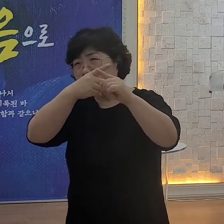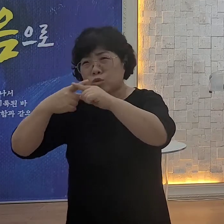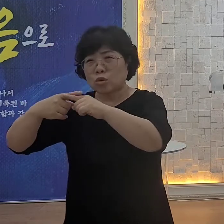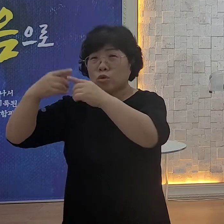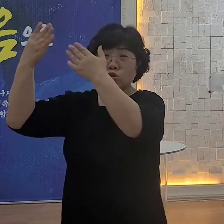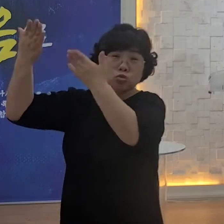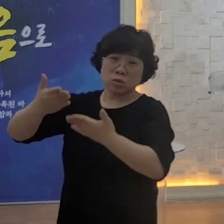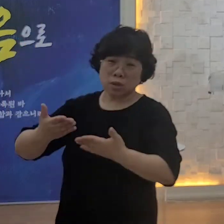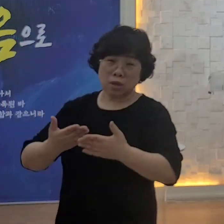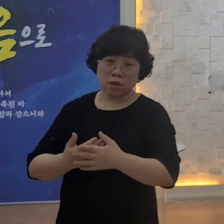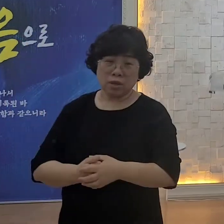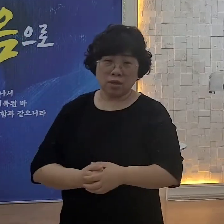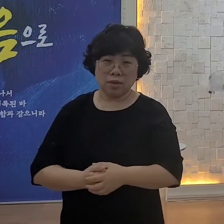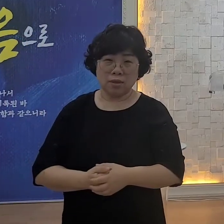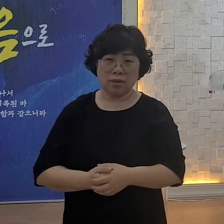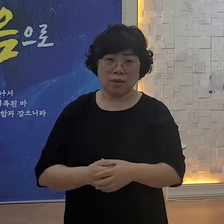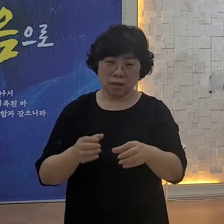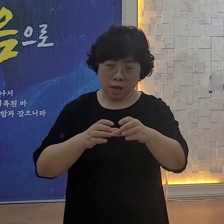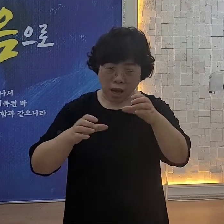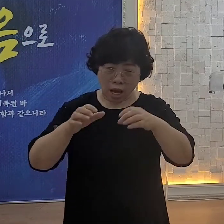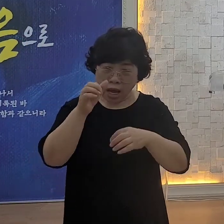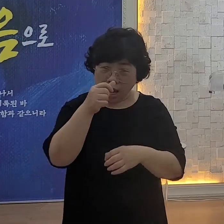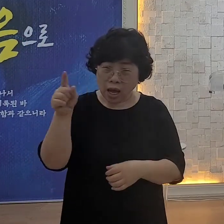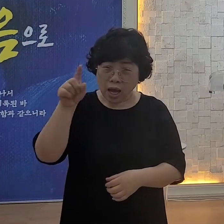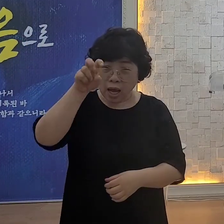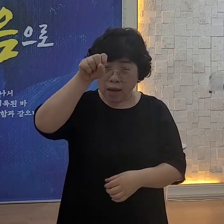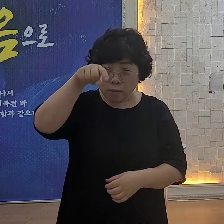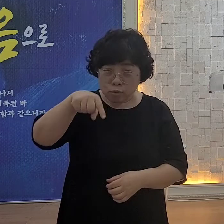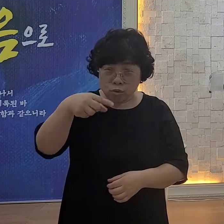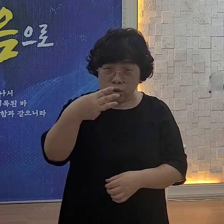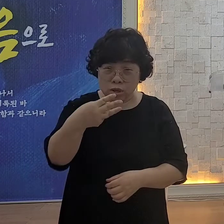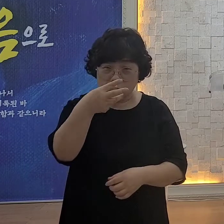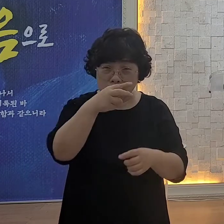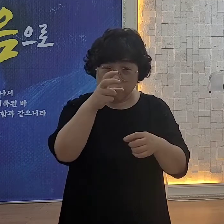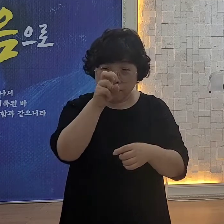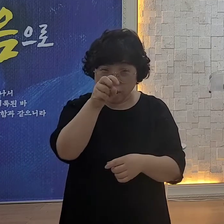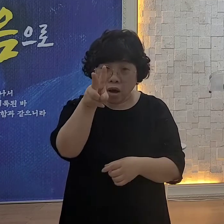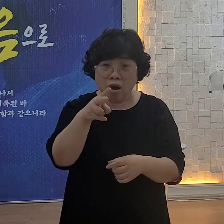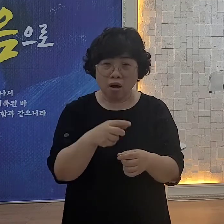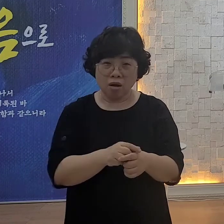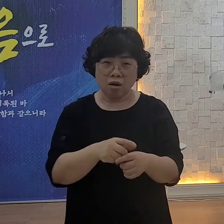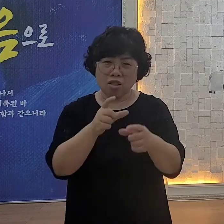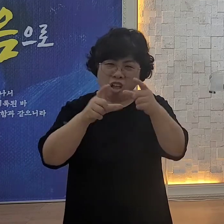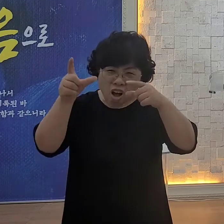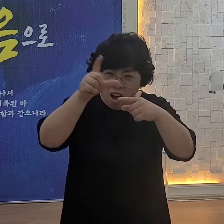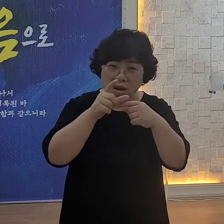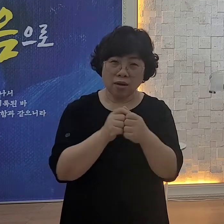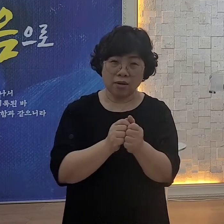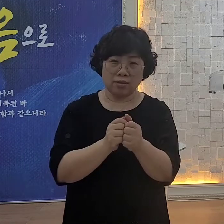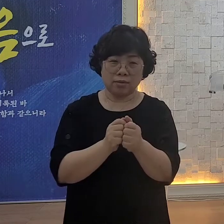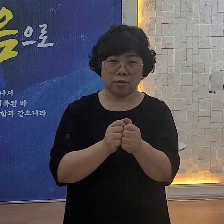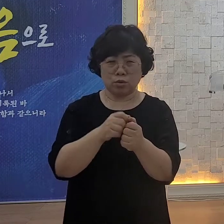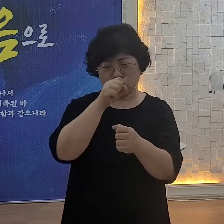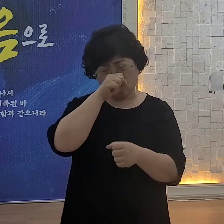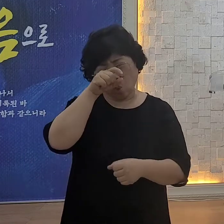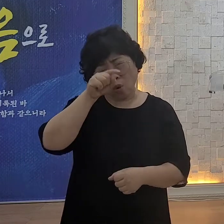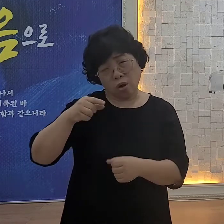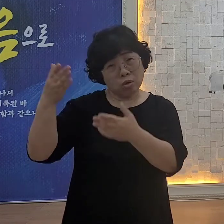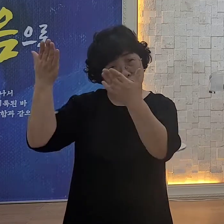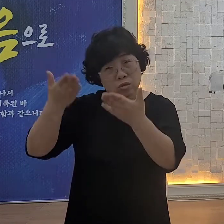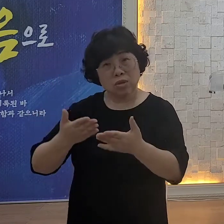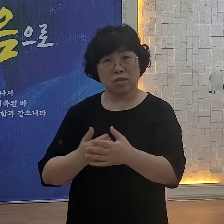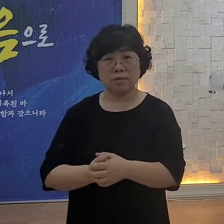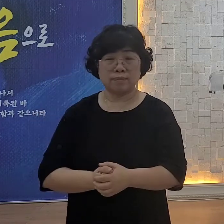우리에게 오늘 하물며라고, 하늘에 계신 우리 아버지께서 구하는 자에게 좋은 것으로